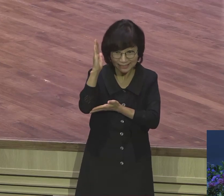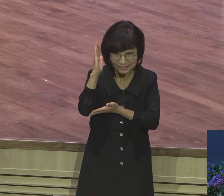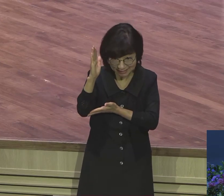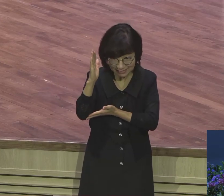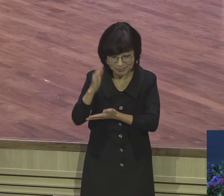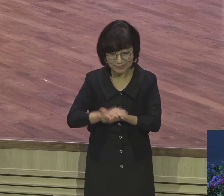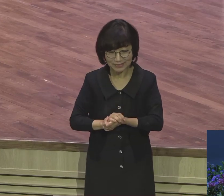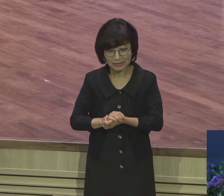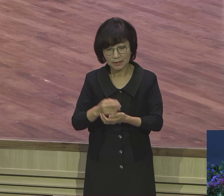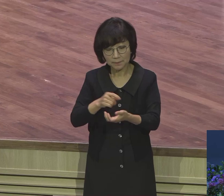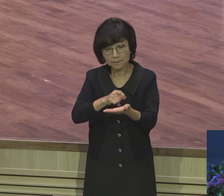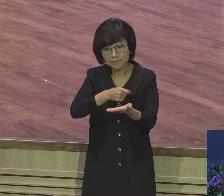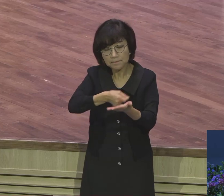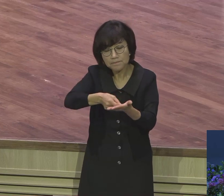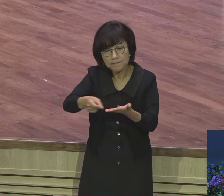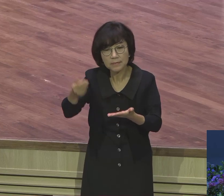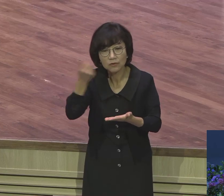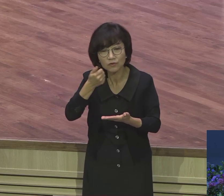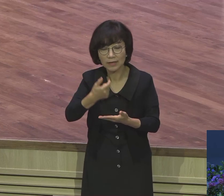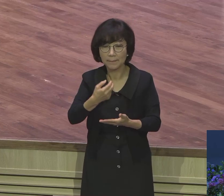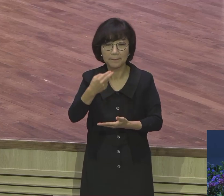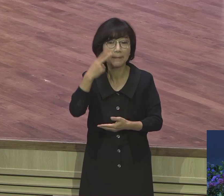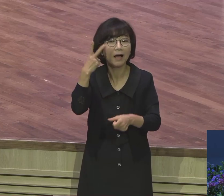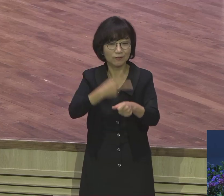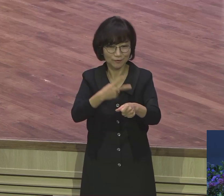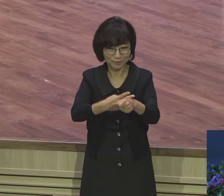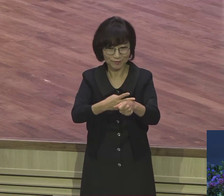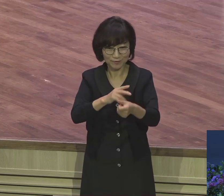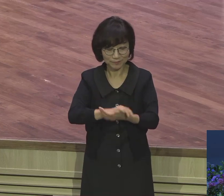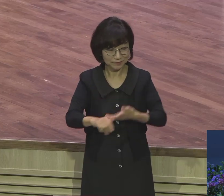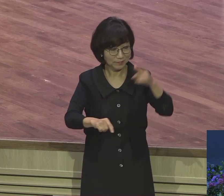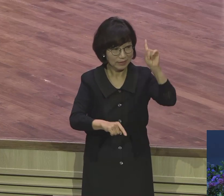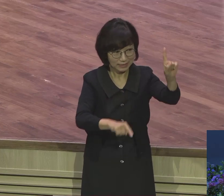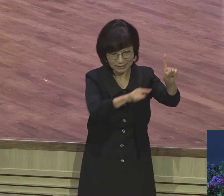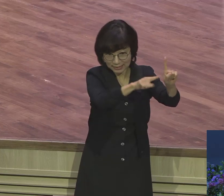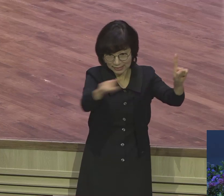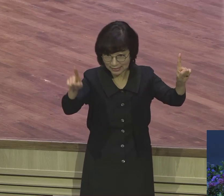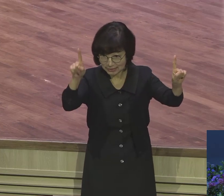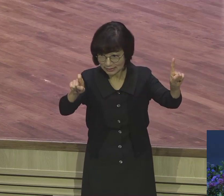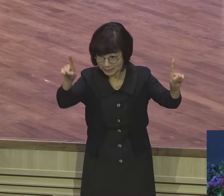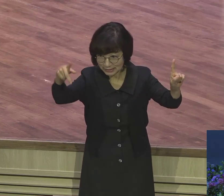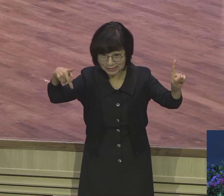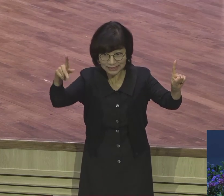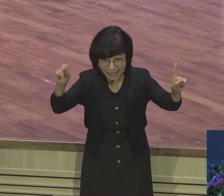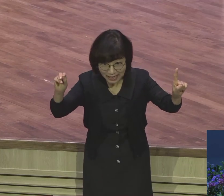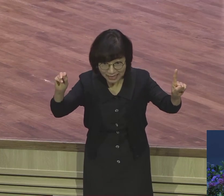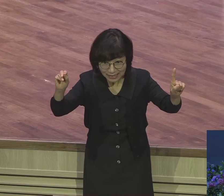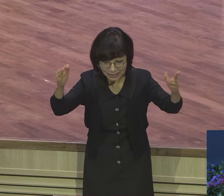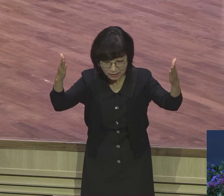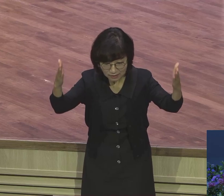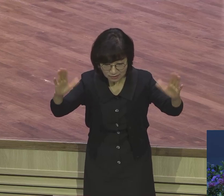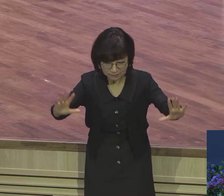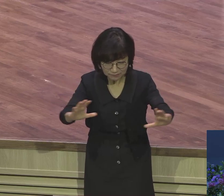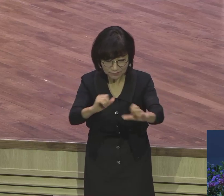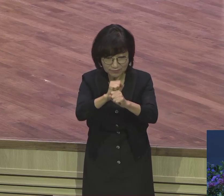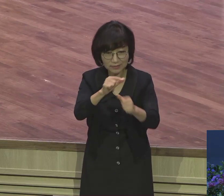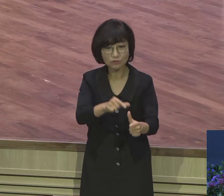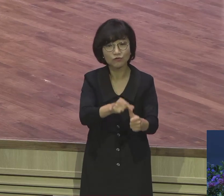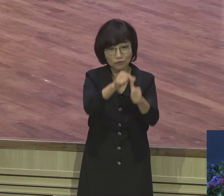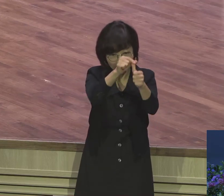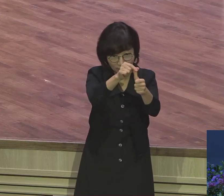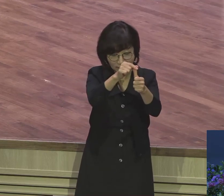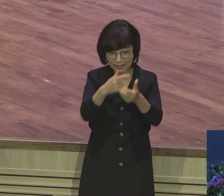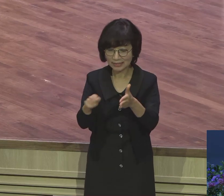로마서 1장에서 11장까지 구원에 대한 진리 교리를 그렇게 설명하고 신앙생활의 원론적인